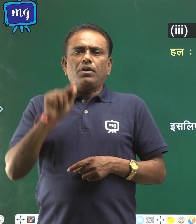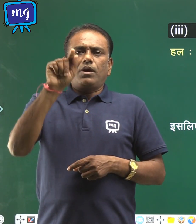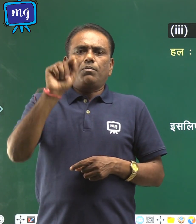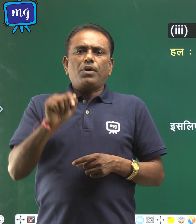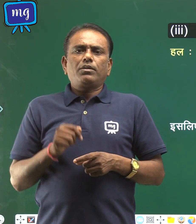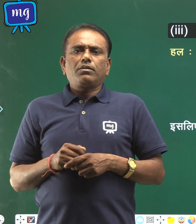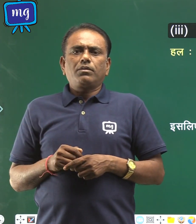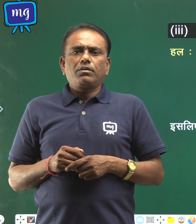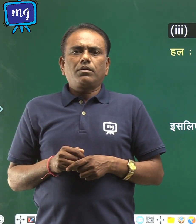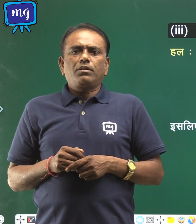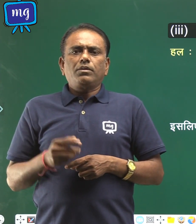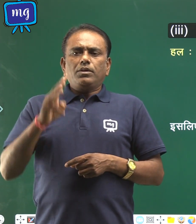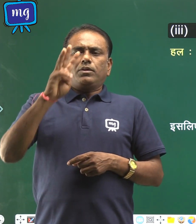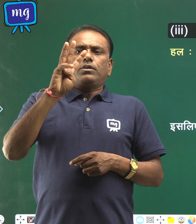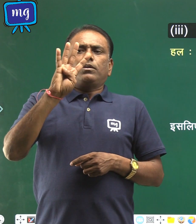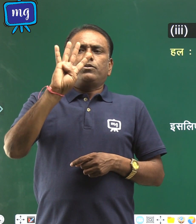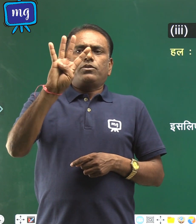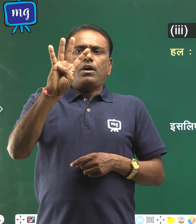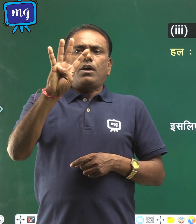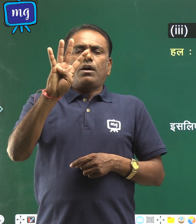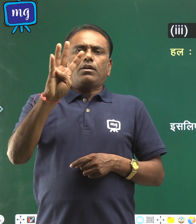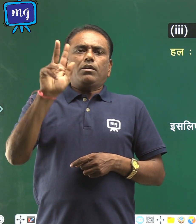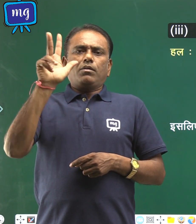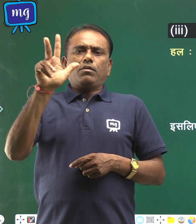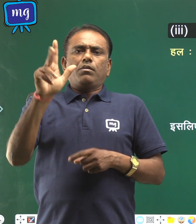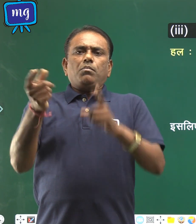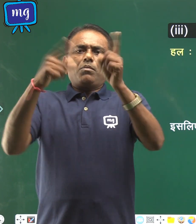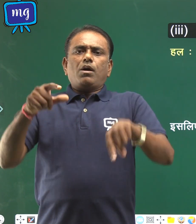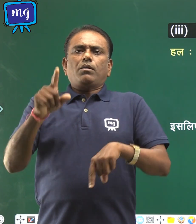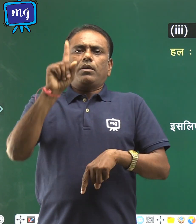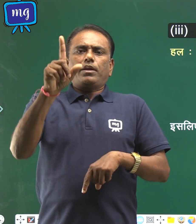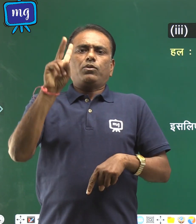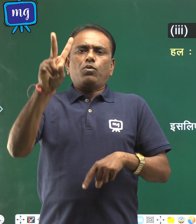अनुपात 48 में भाग 12 का दिया तो 4 बार जाएगा।